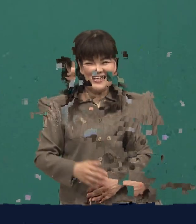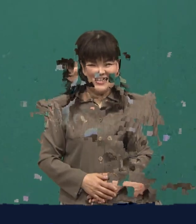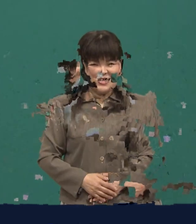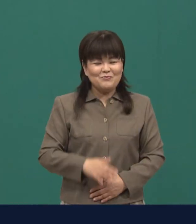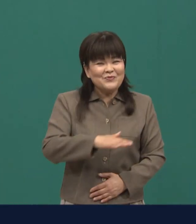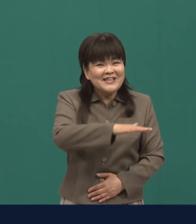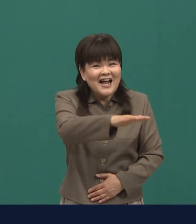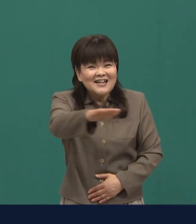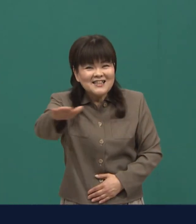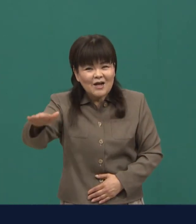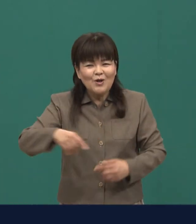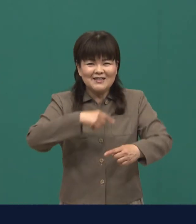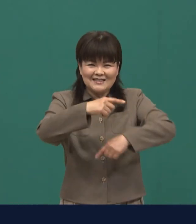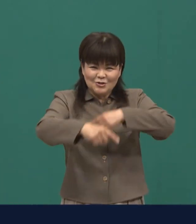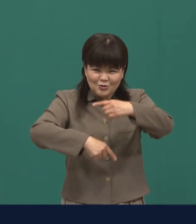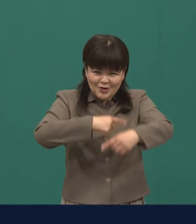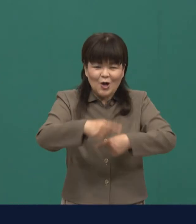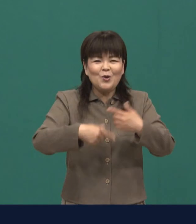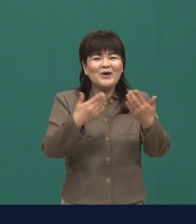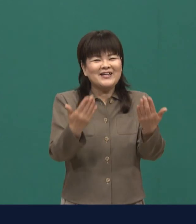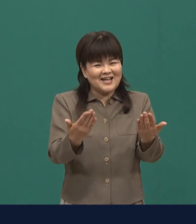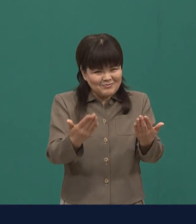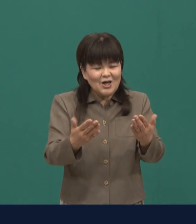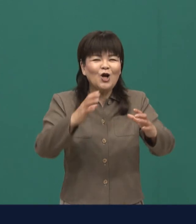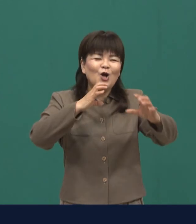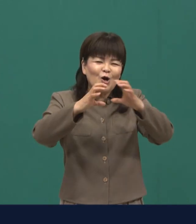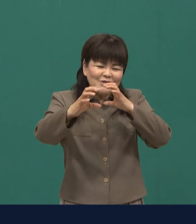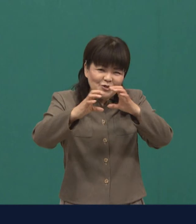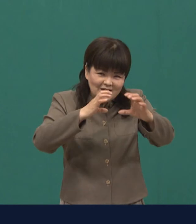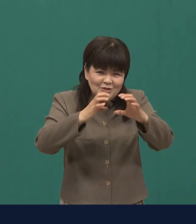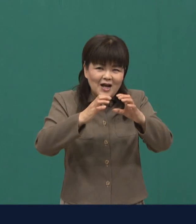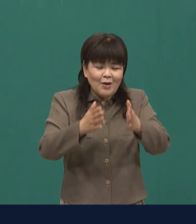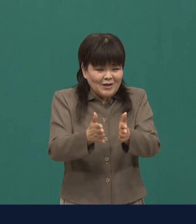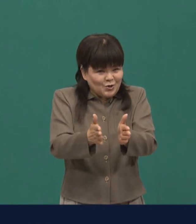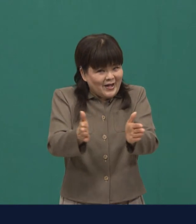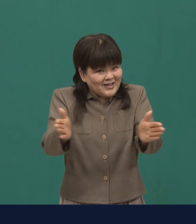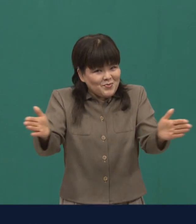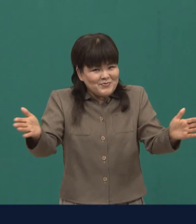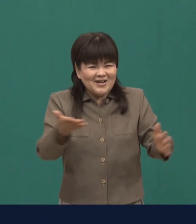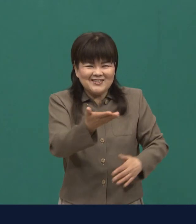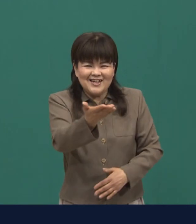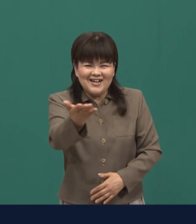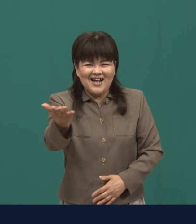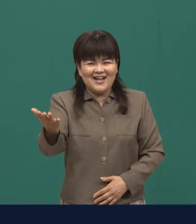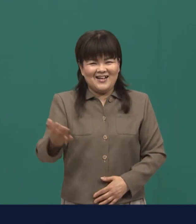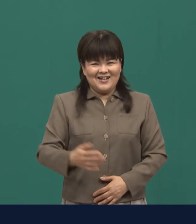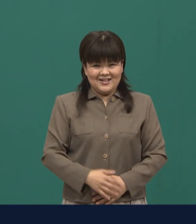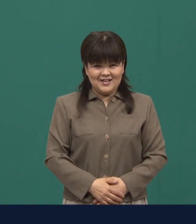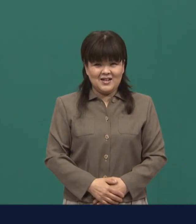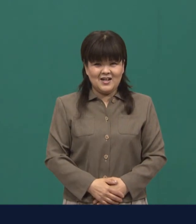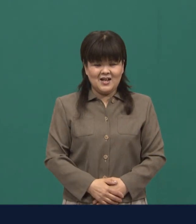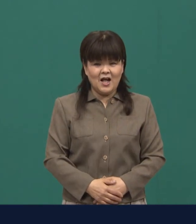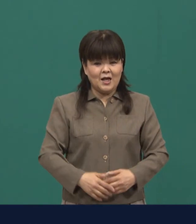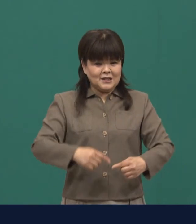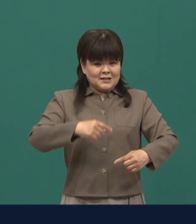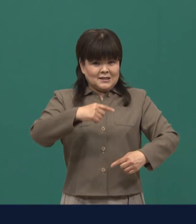いかがでしたか？皆さんも手話を学び、コミュニケーションの幅を広げてみませんか？